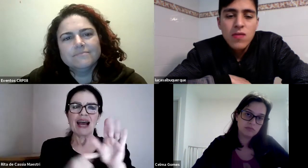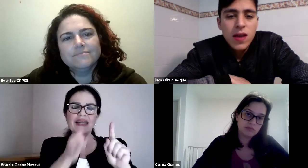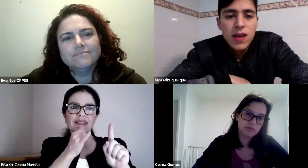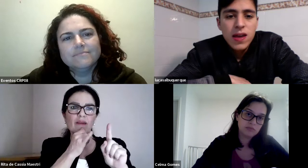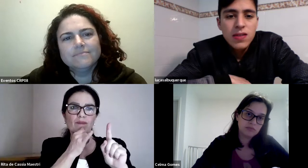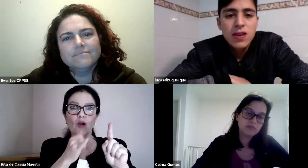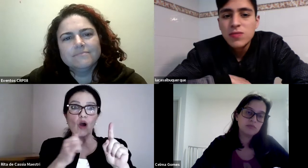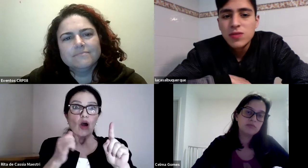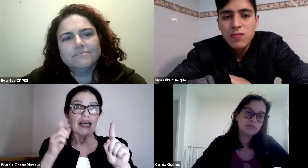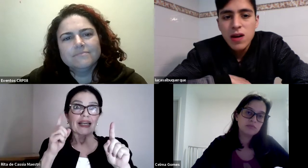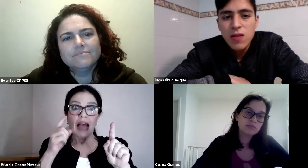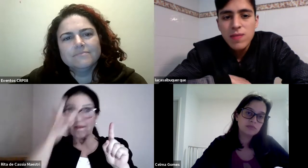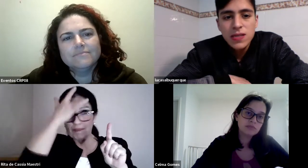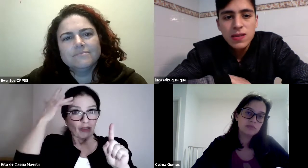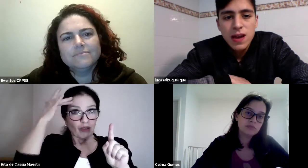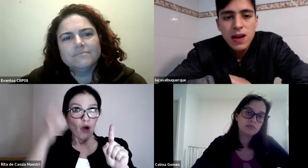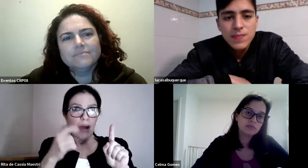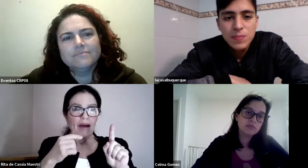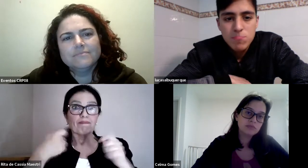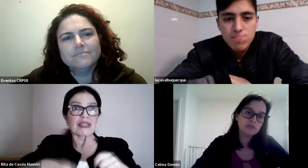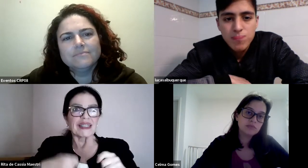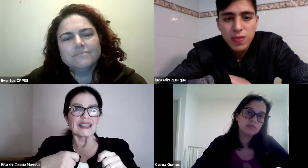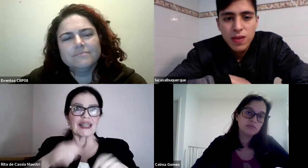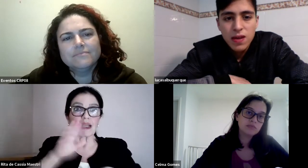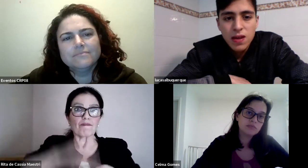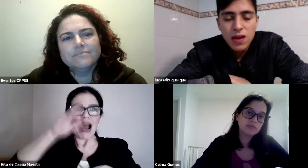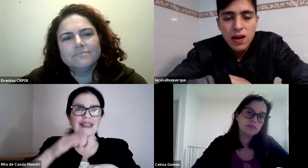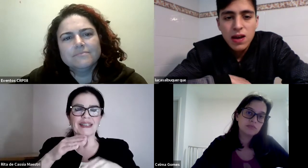não é, digamos, normal apresentar